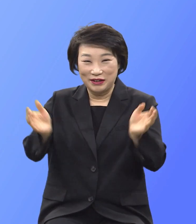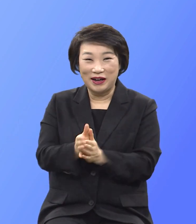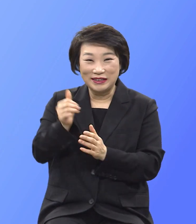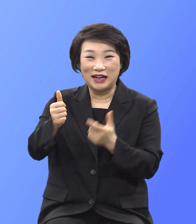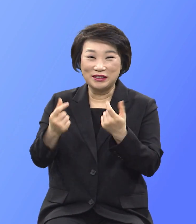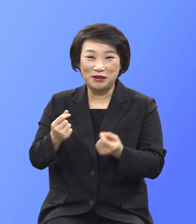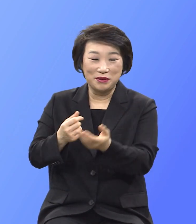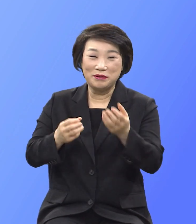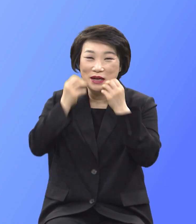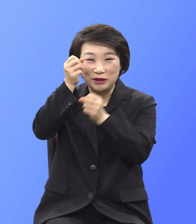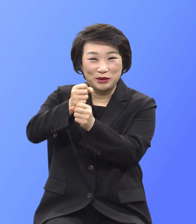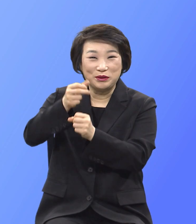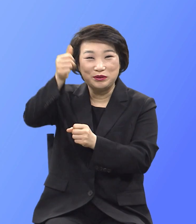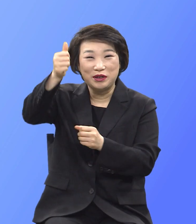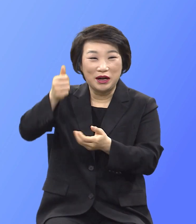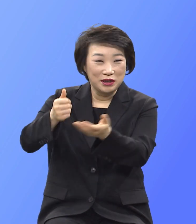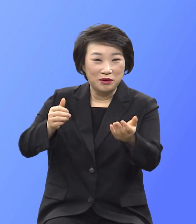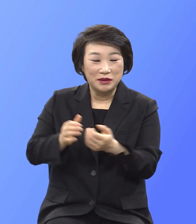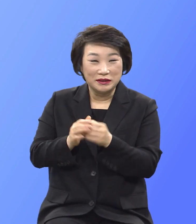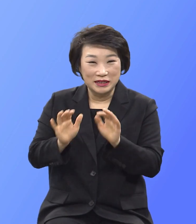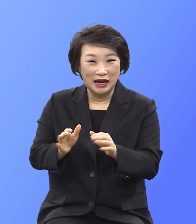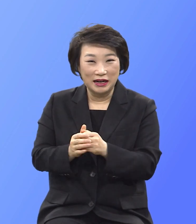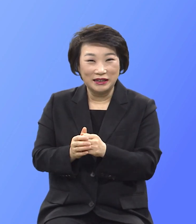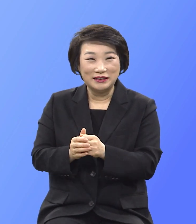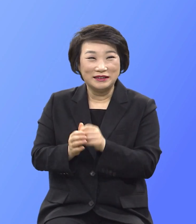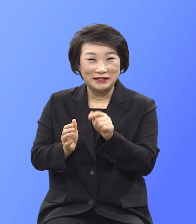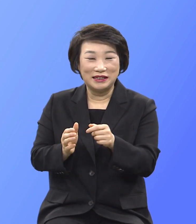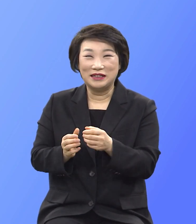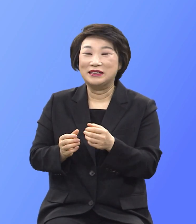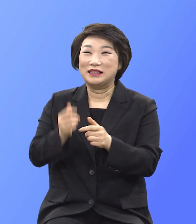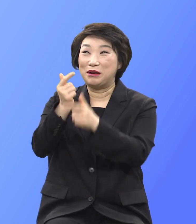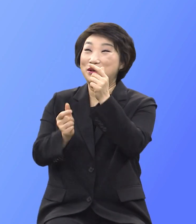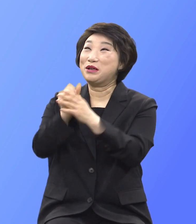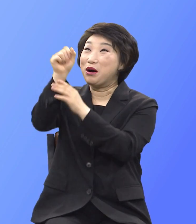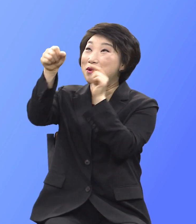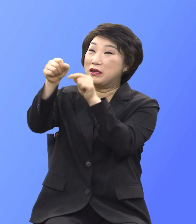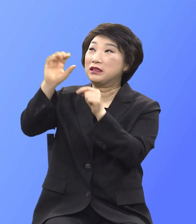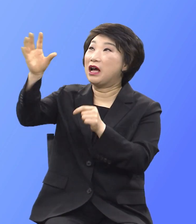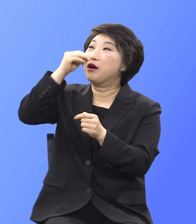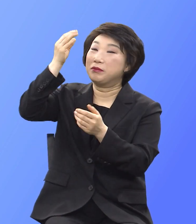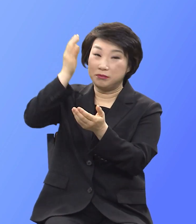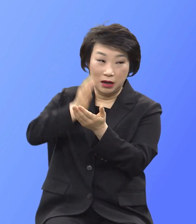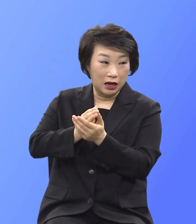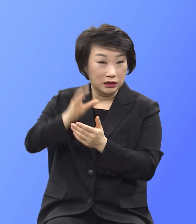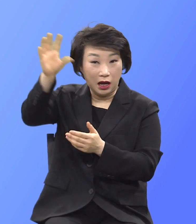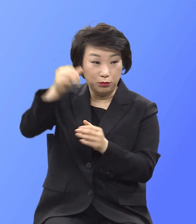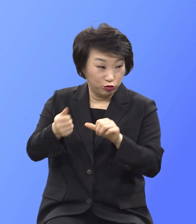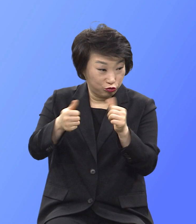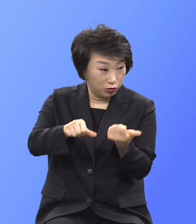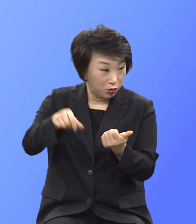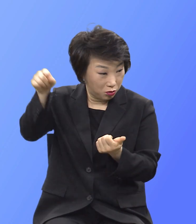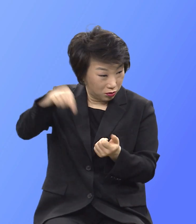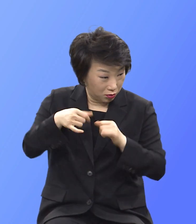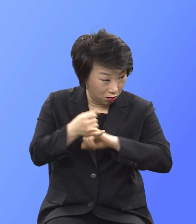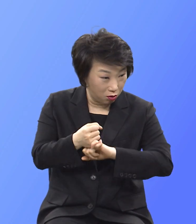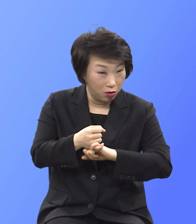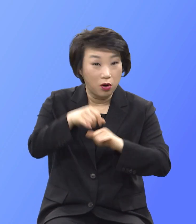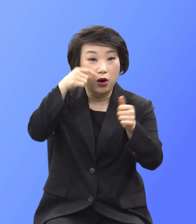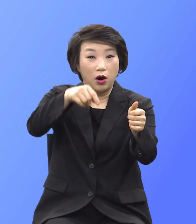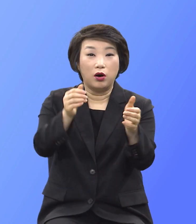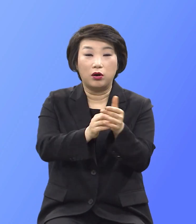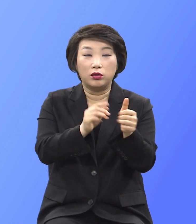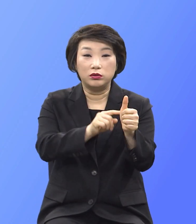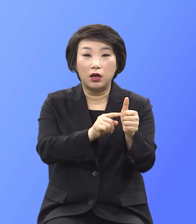기관장처럼 창조자가 이 실과를 먹지 마. 먹으면 정령 죽어 말했는데